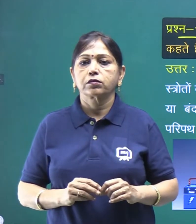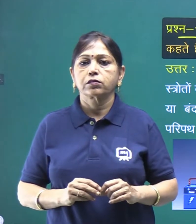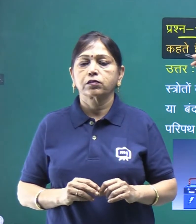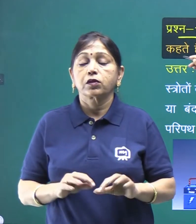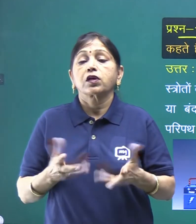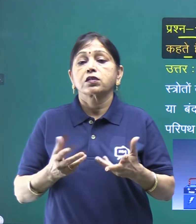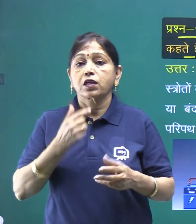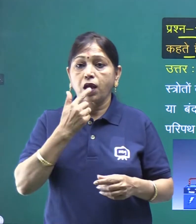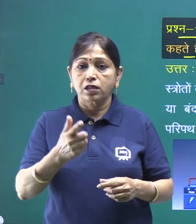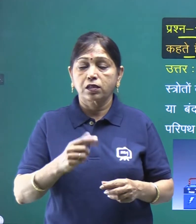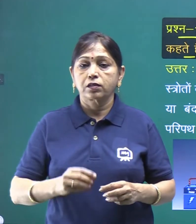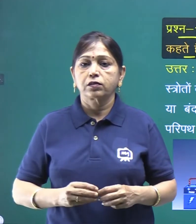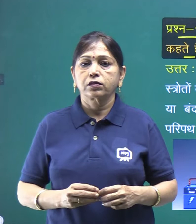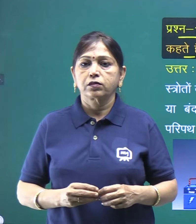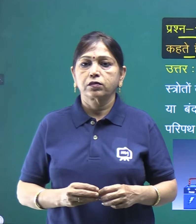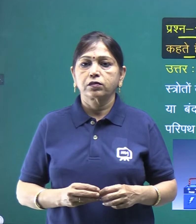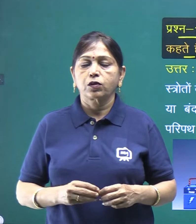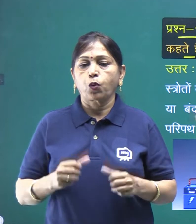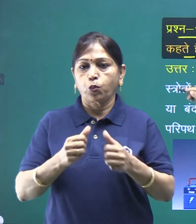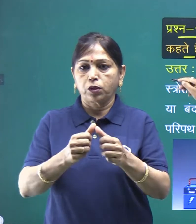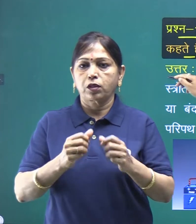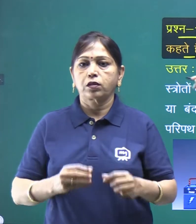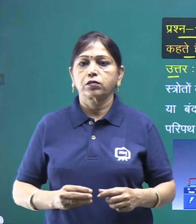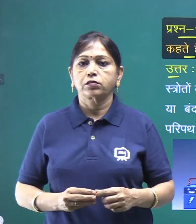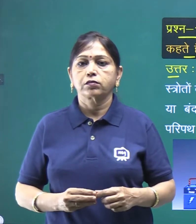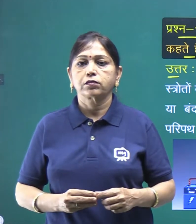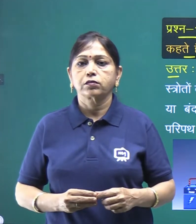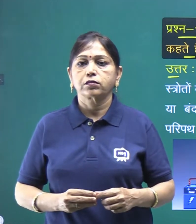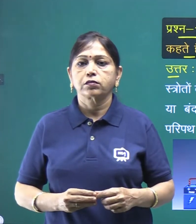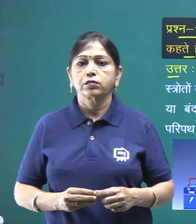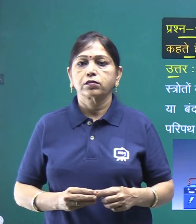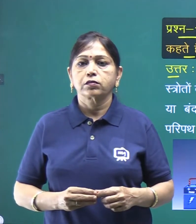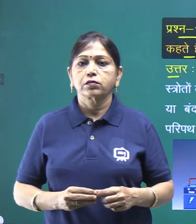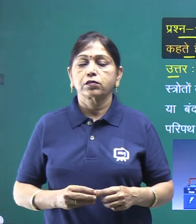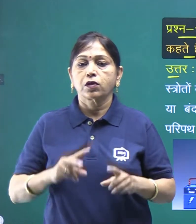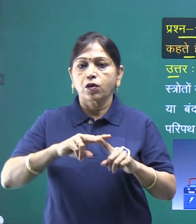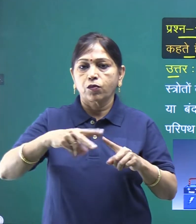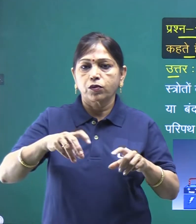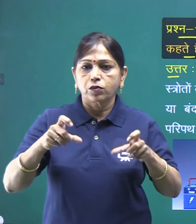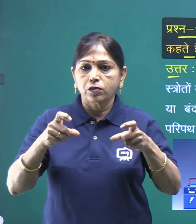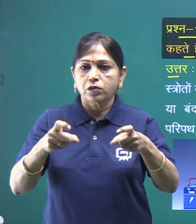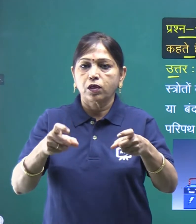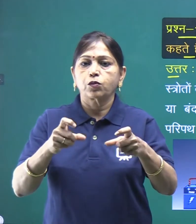किसे कहते हैं? उत्तर विद्युत चालकों